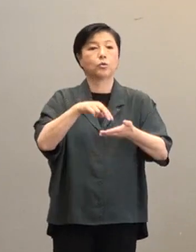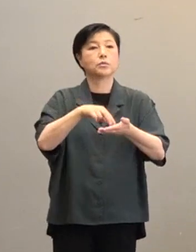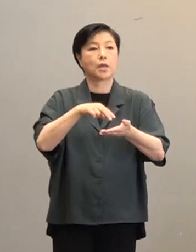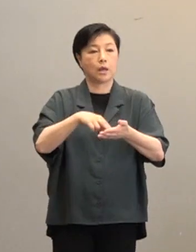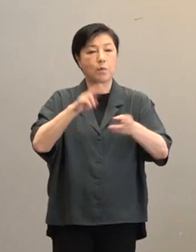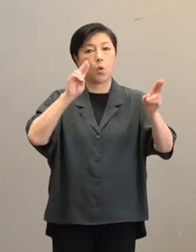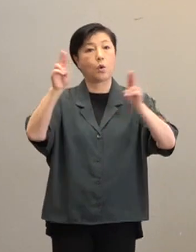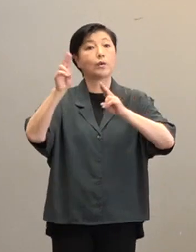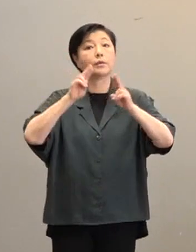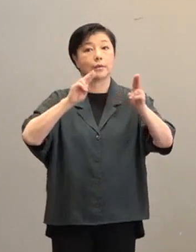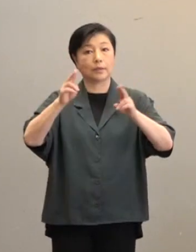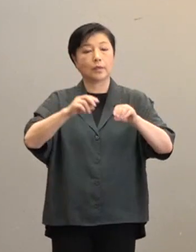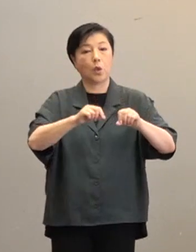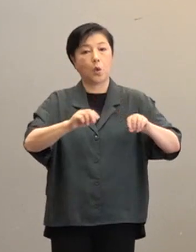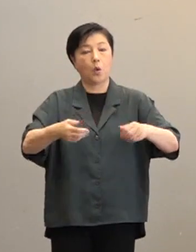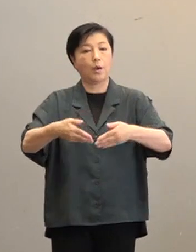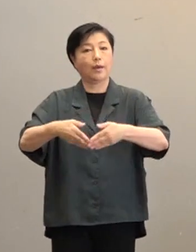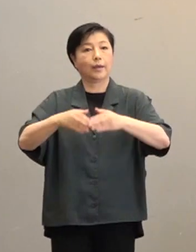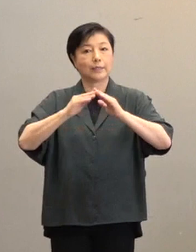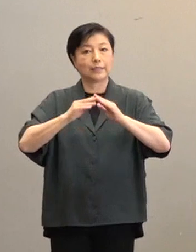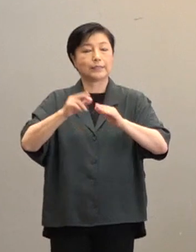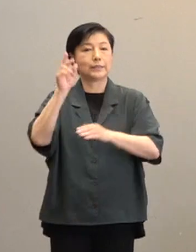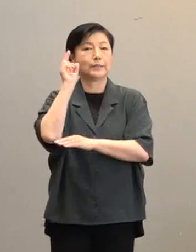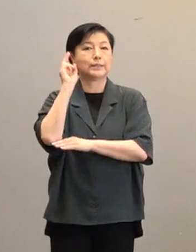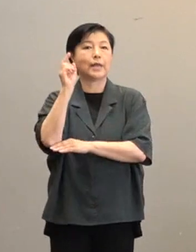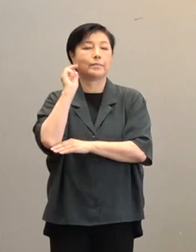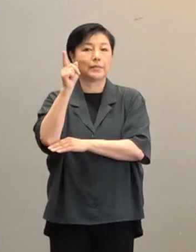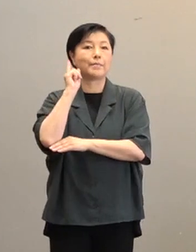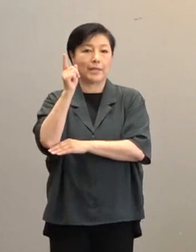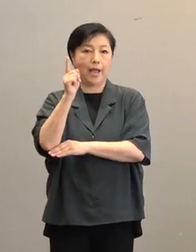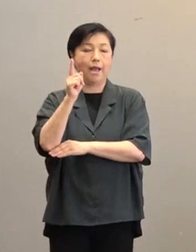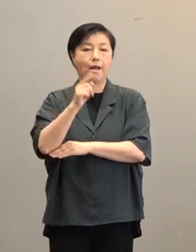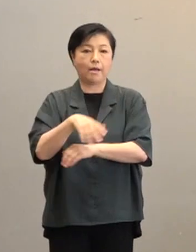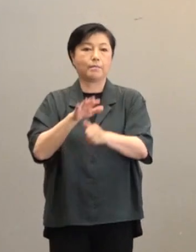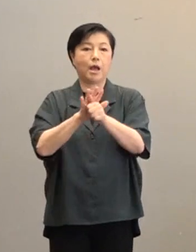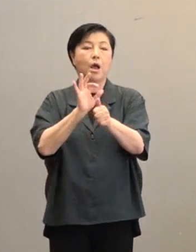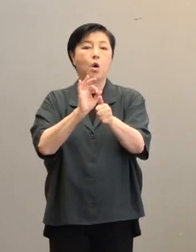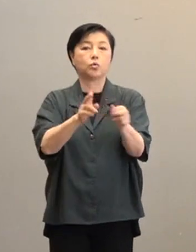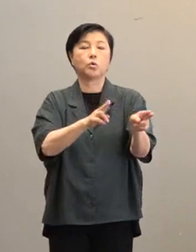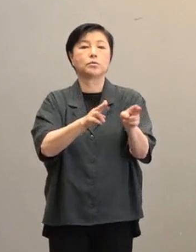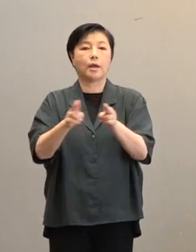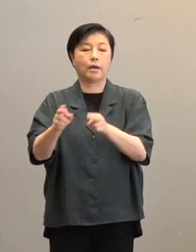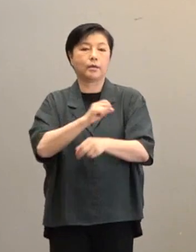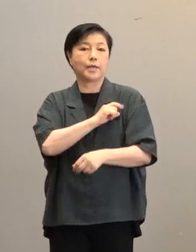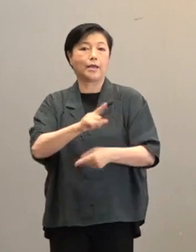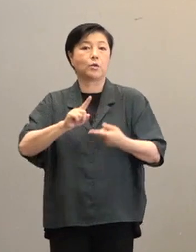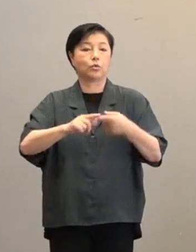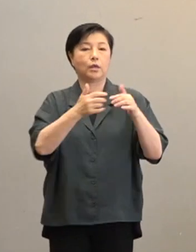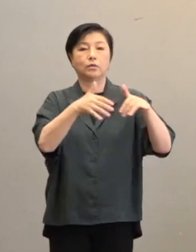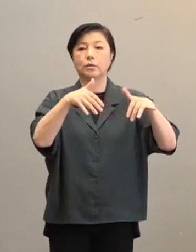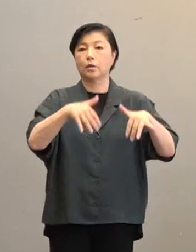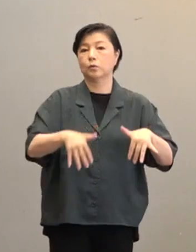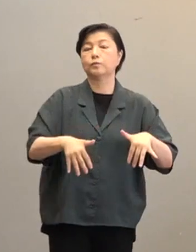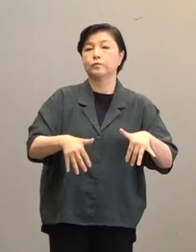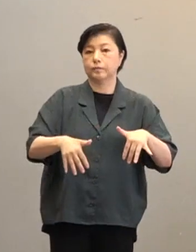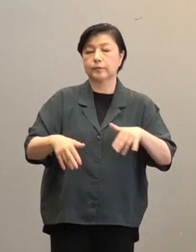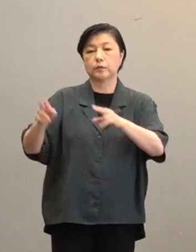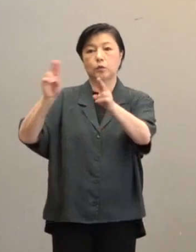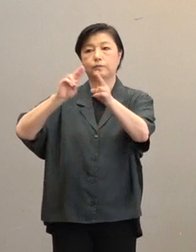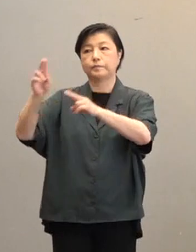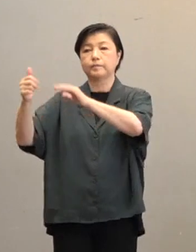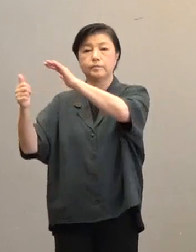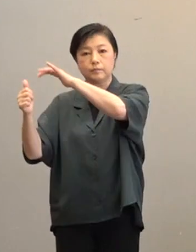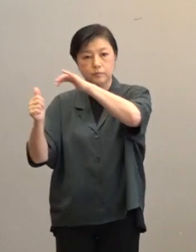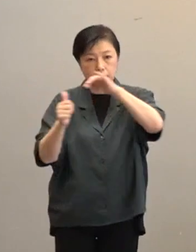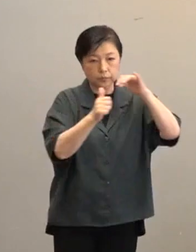業立地セミナーであったり、またさまざまな補助制度であったり、積極的に組織としてもですね、企業誘致に取り